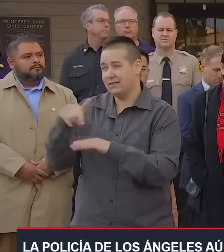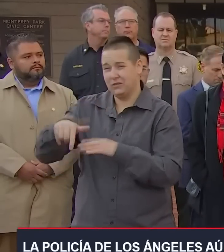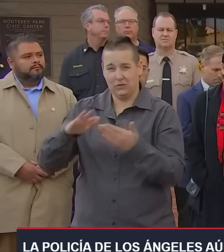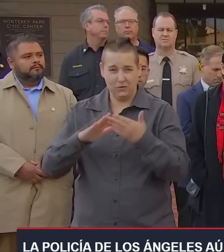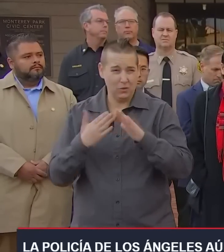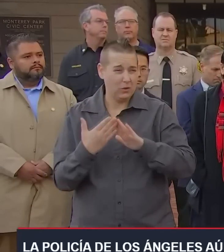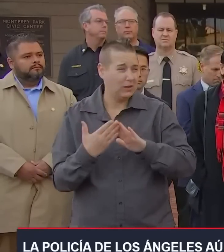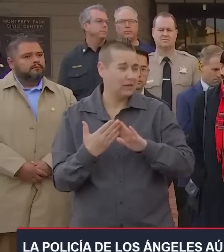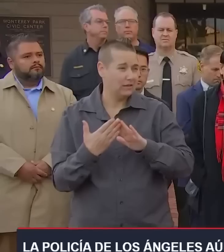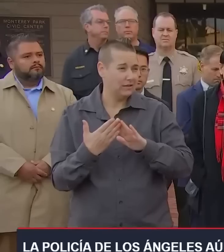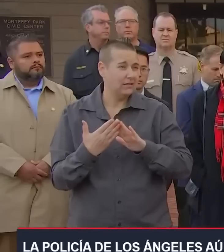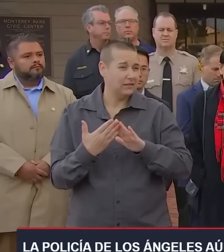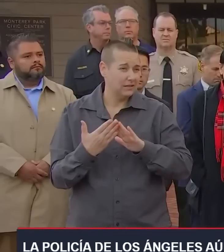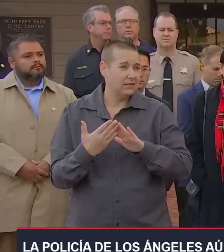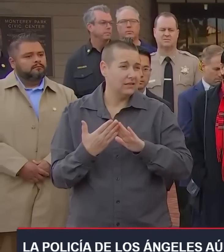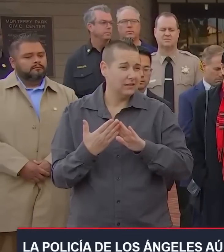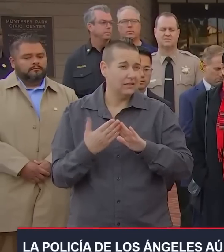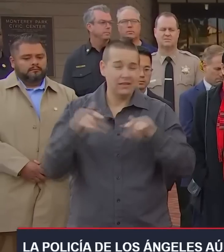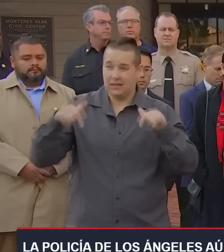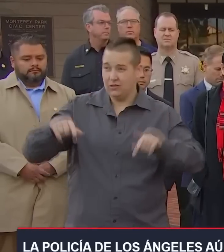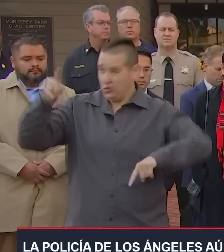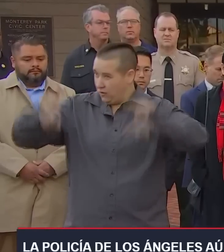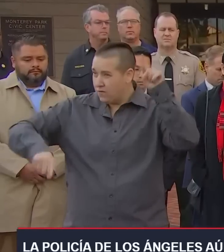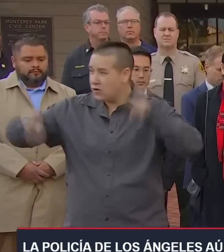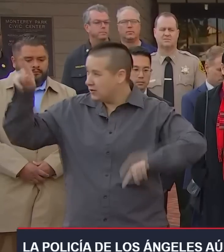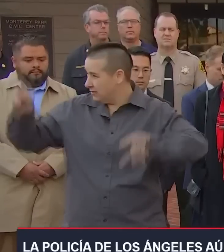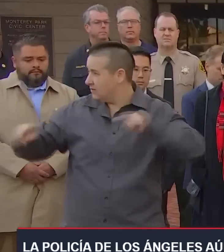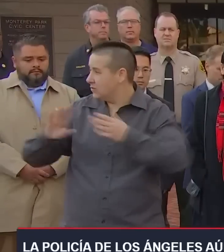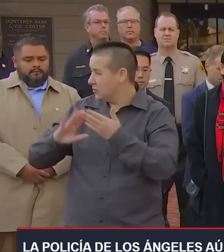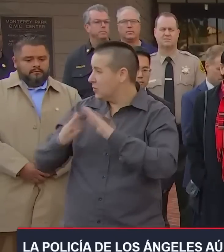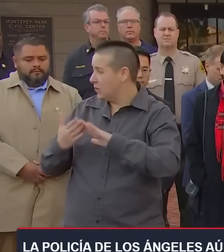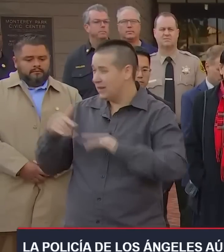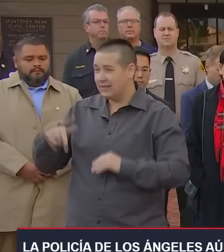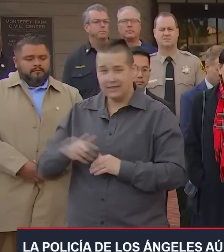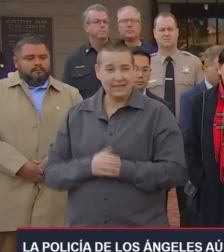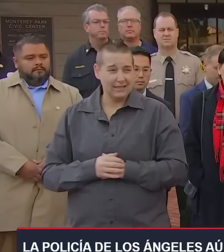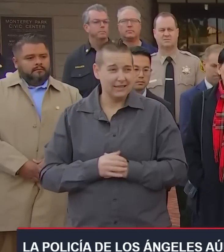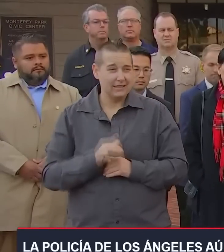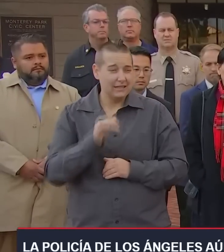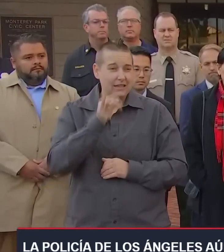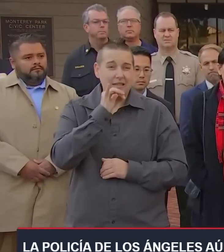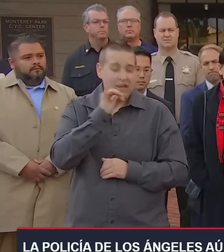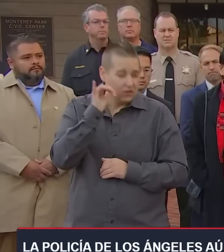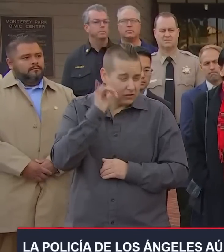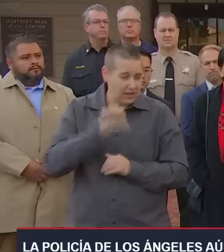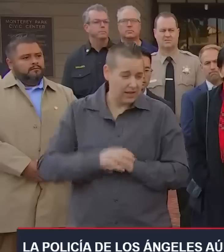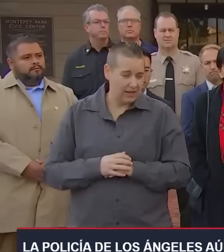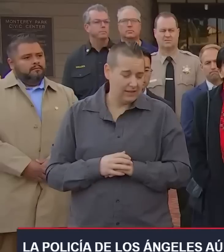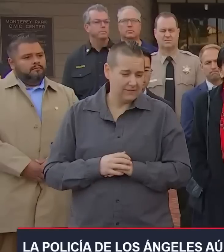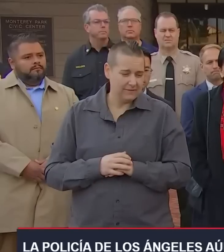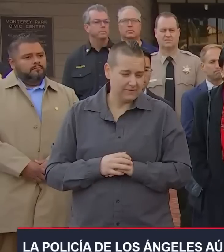policía que cada día protege a esta comunidad una comunidad diversa